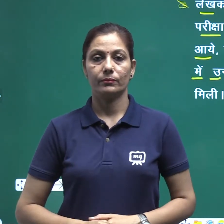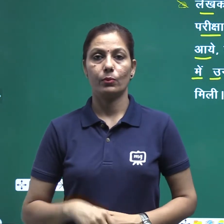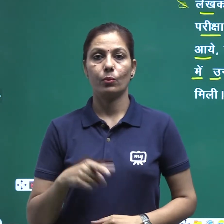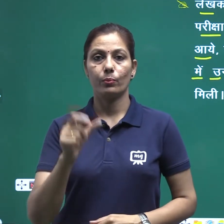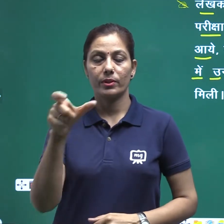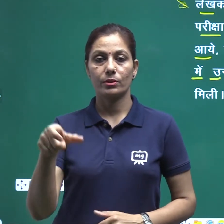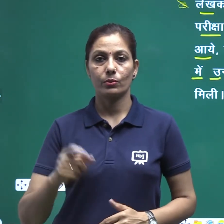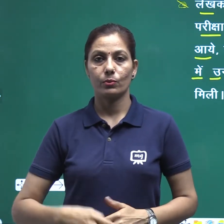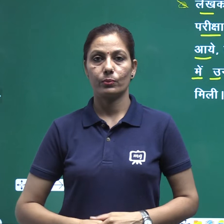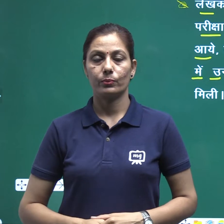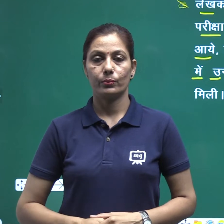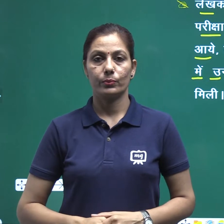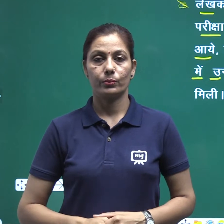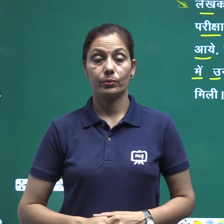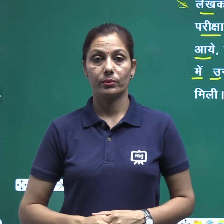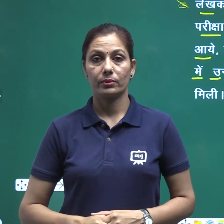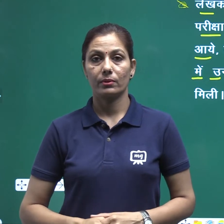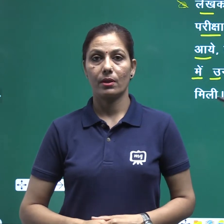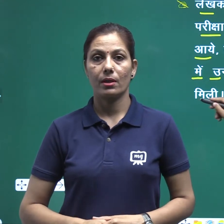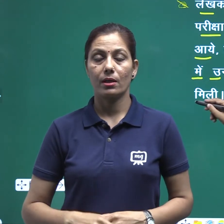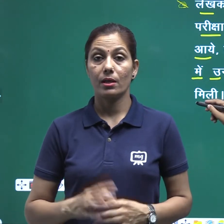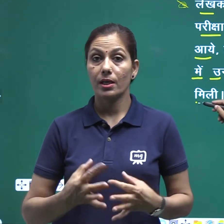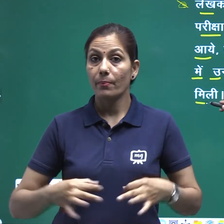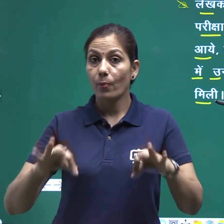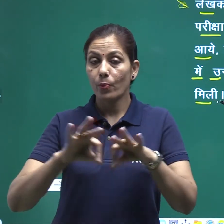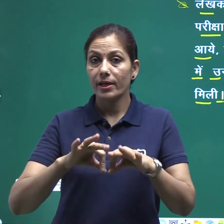उन्हें विशेष योग्यता मिली।